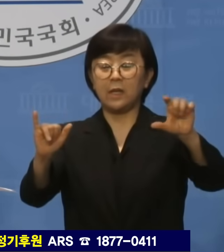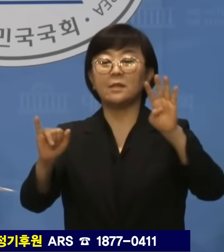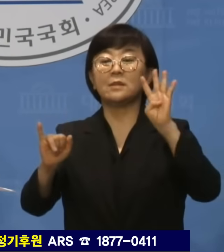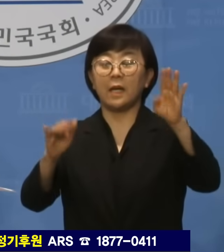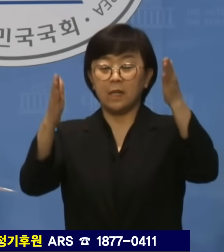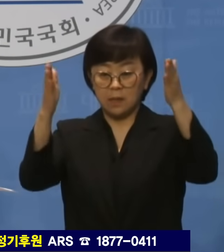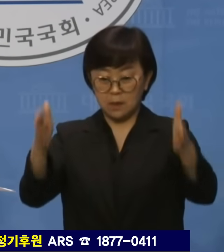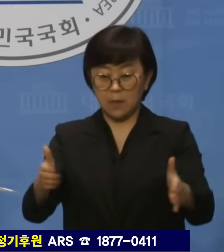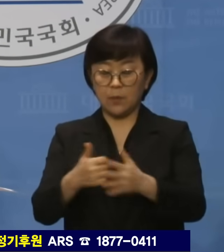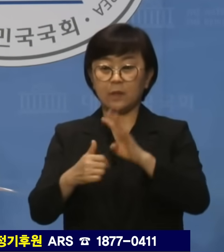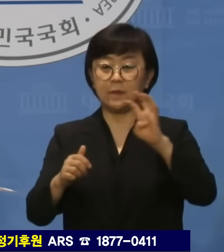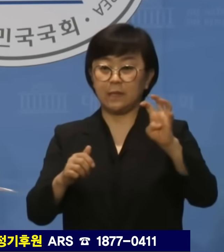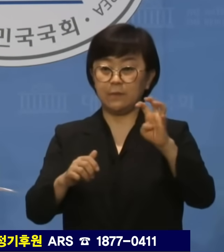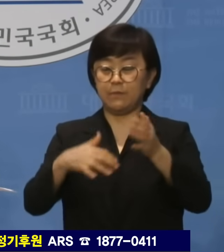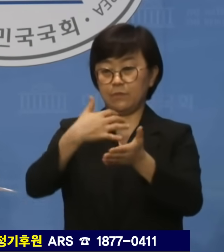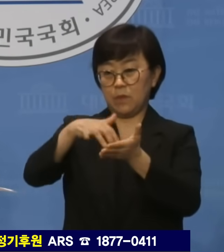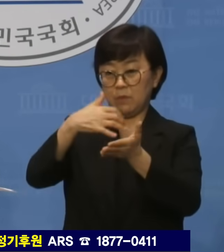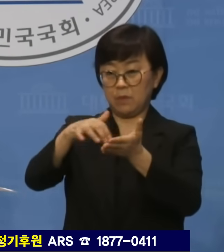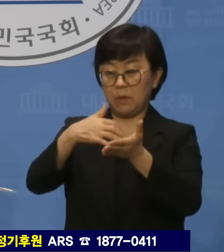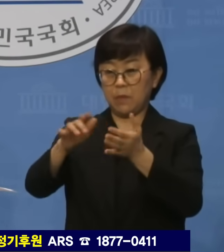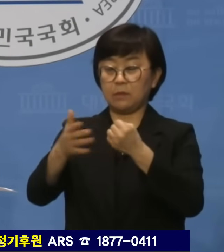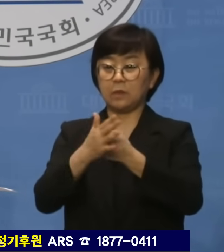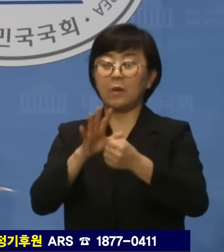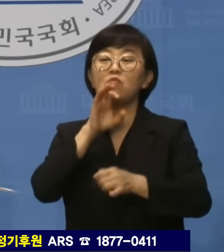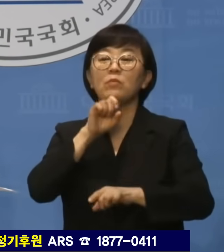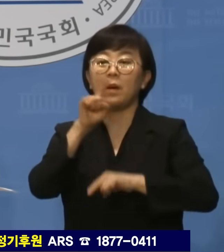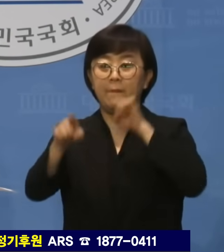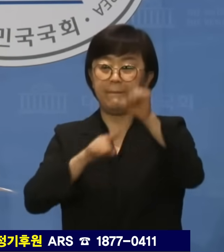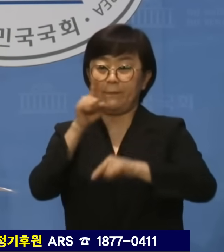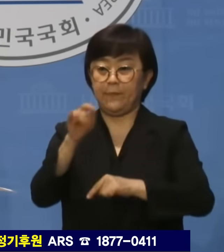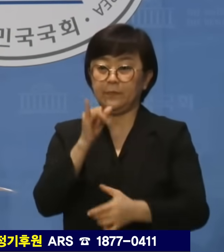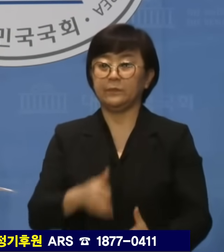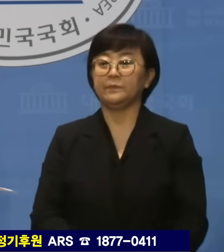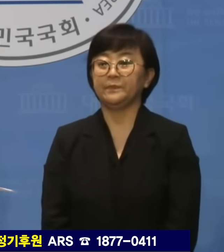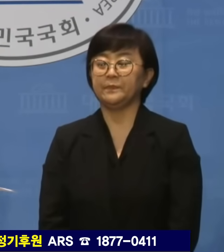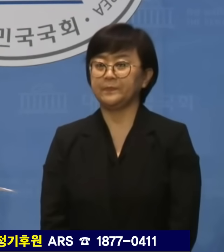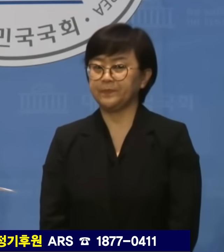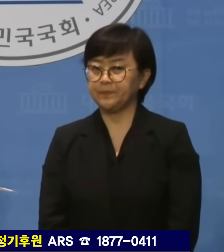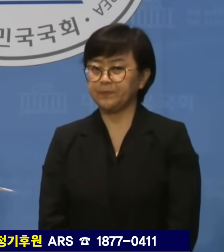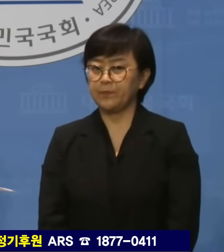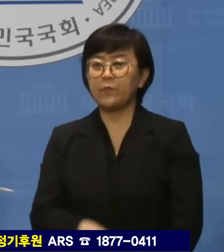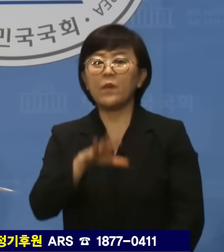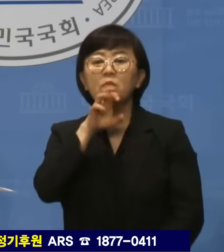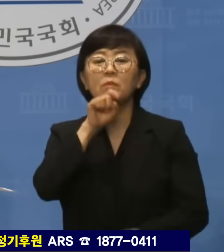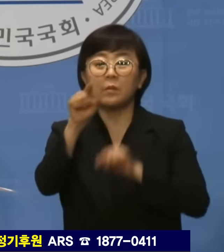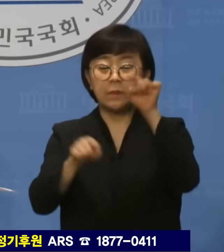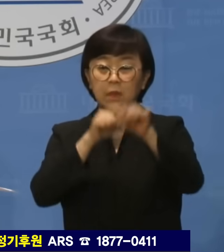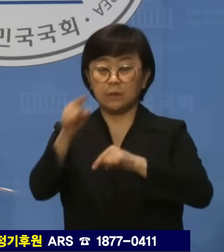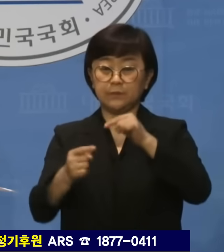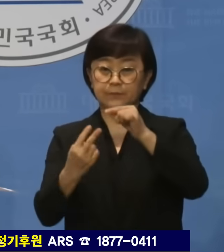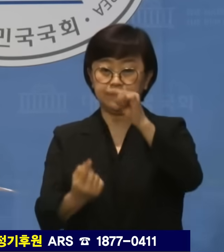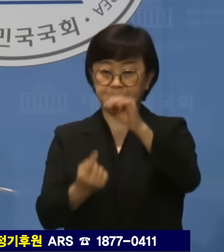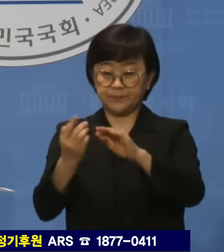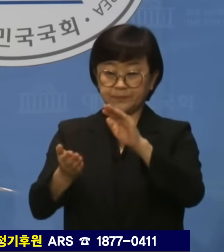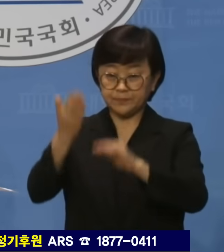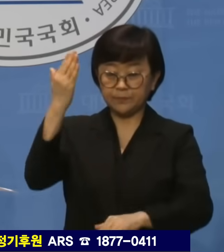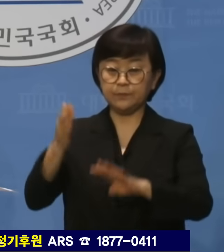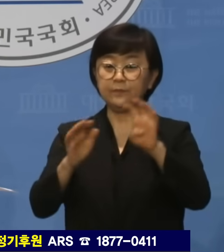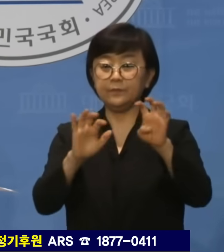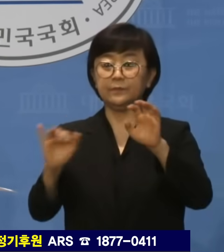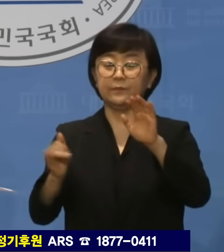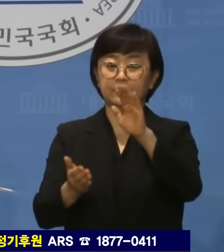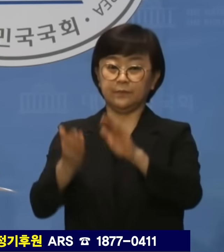동안 40여 건의 민원을 제기했습니다. 즉 민원인의 절반 이상인 40여